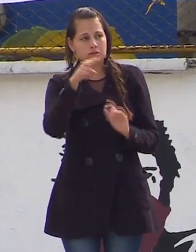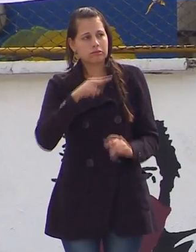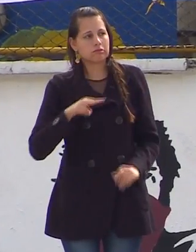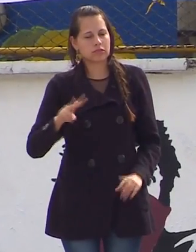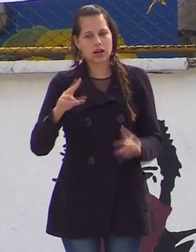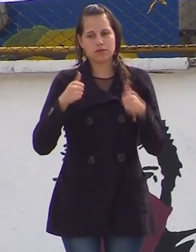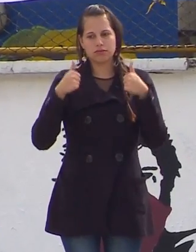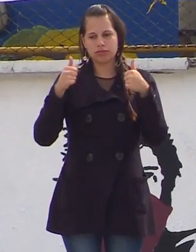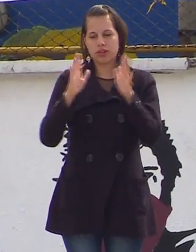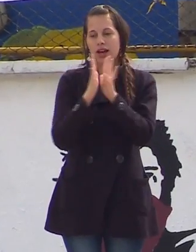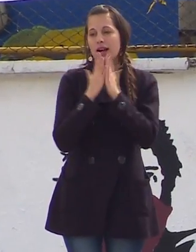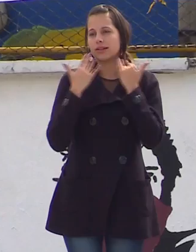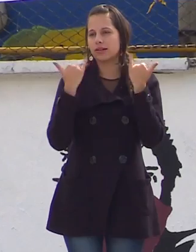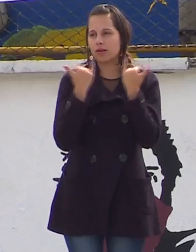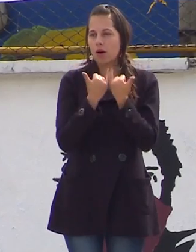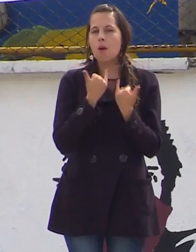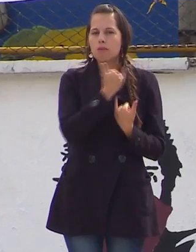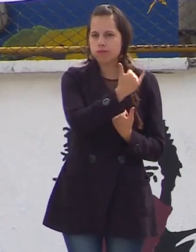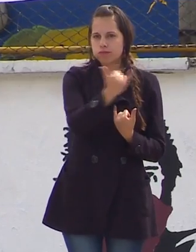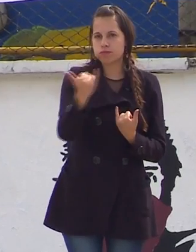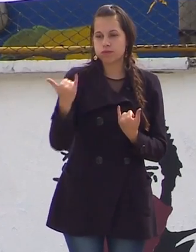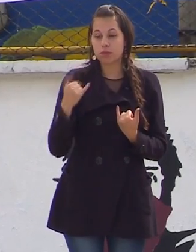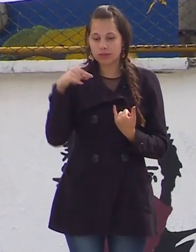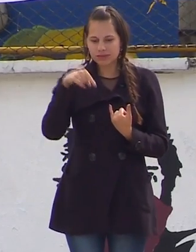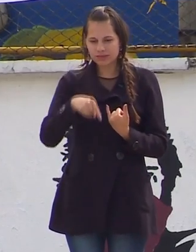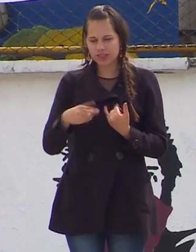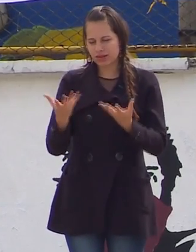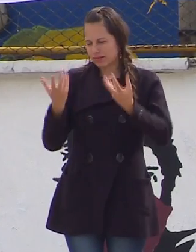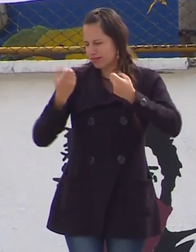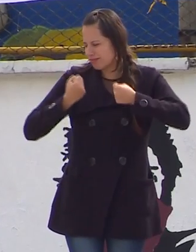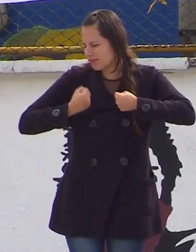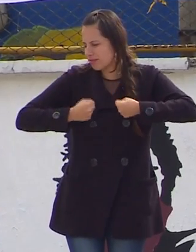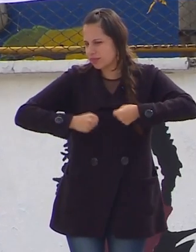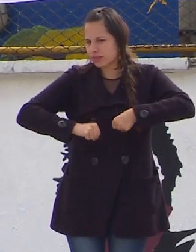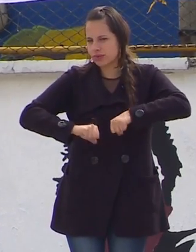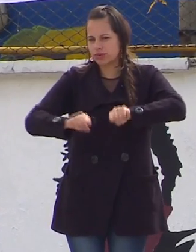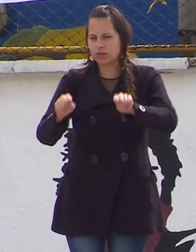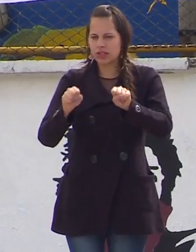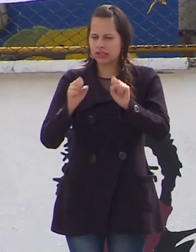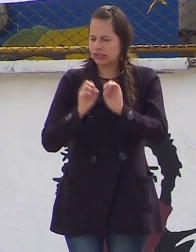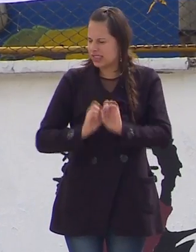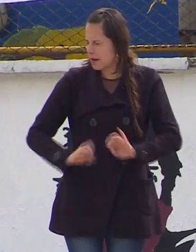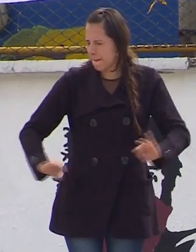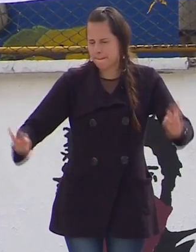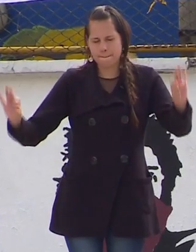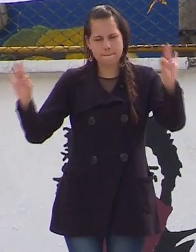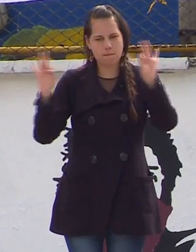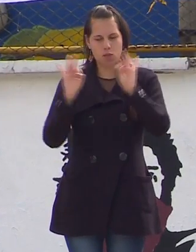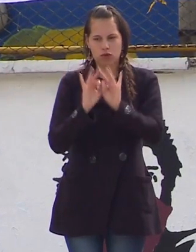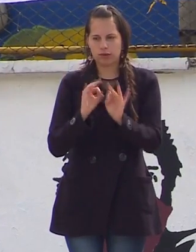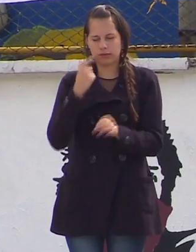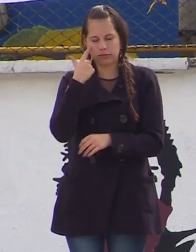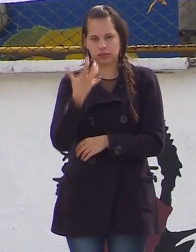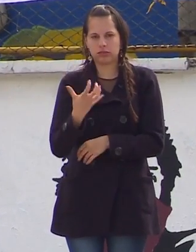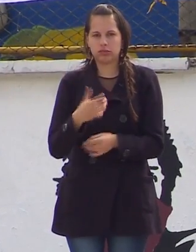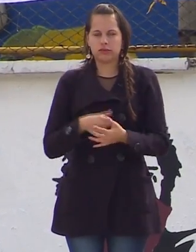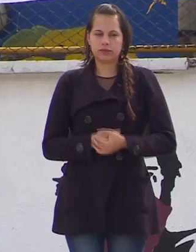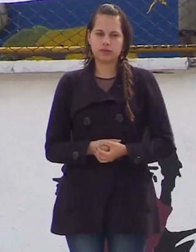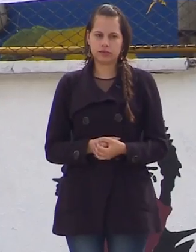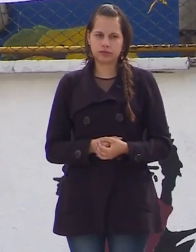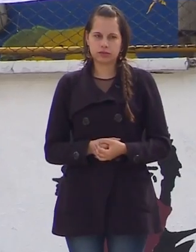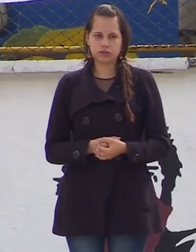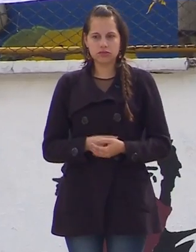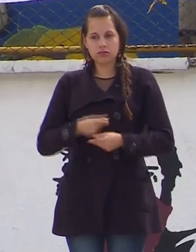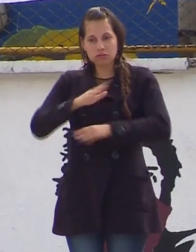Este es un esfuerzo importante que subrayo. Murales sí,